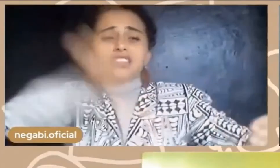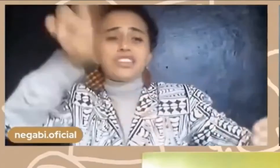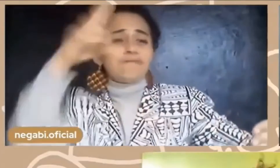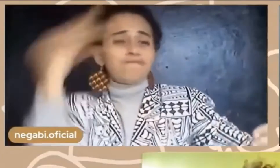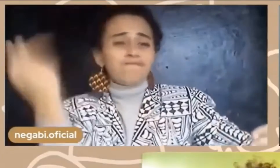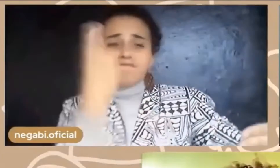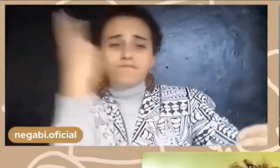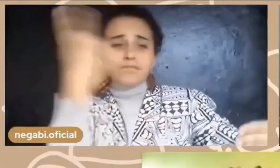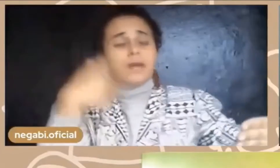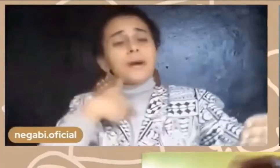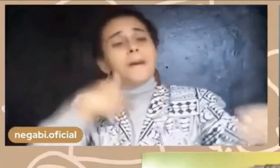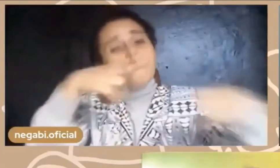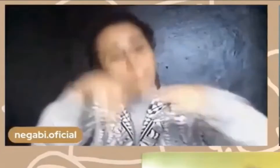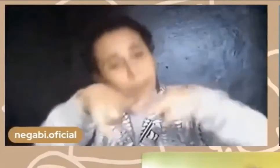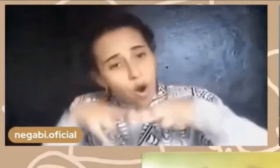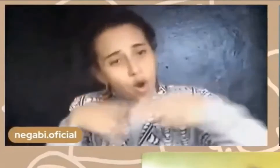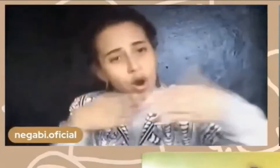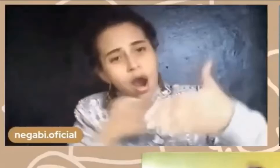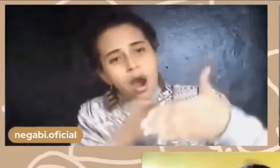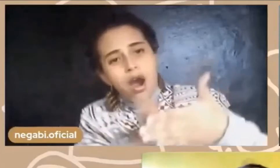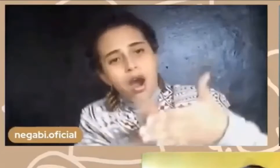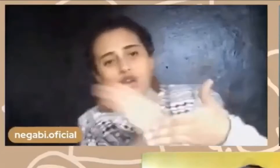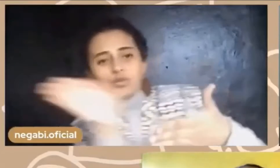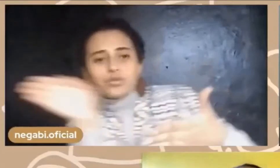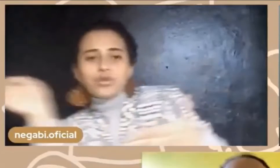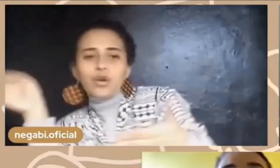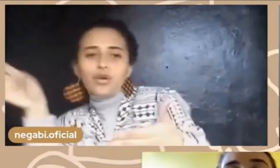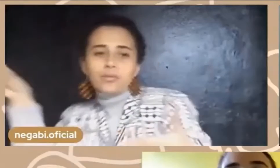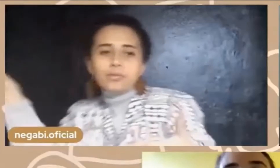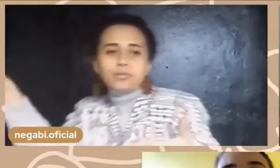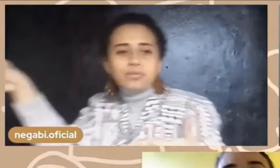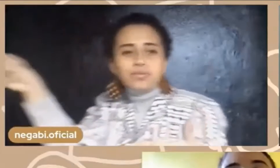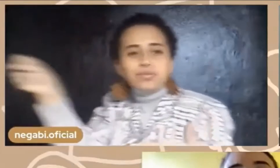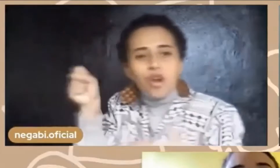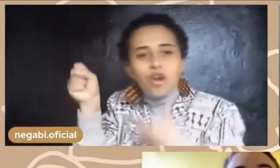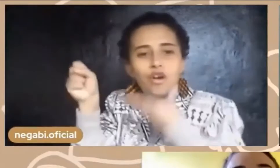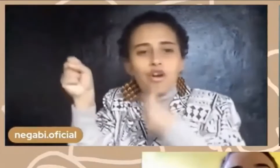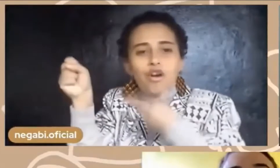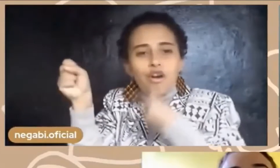geral, aceitariam é estar verdade. aqui. E aqui as pessoas não sabem língua de sinais. Então, como